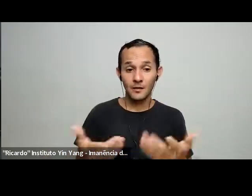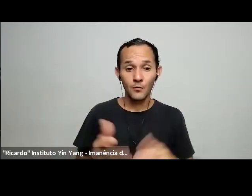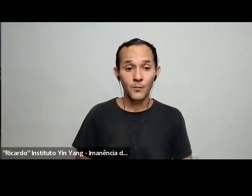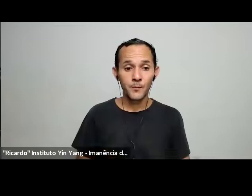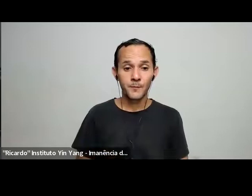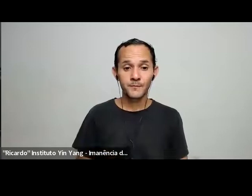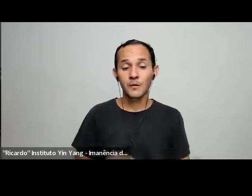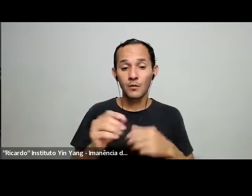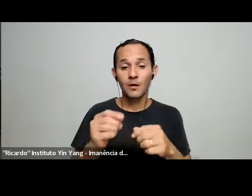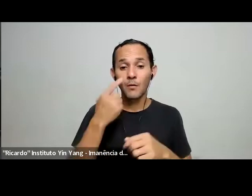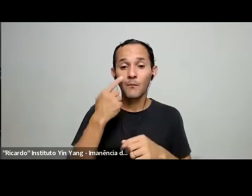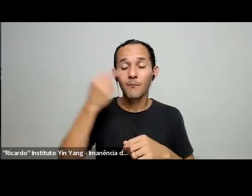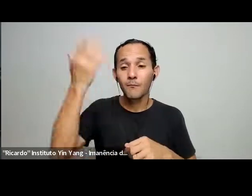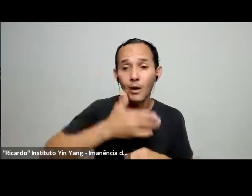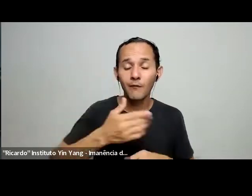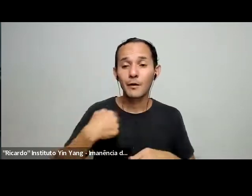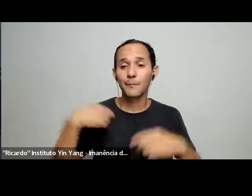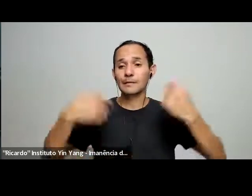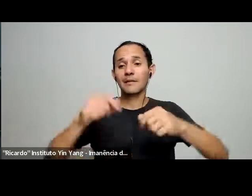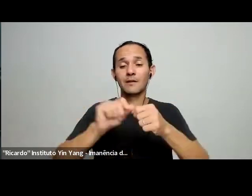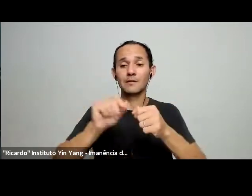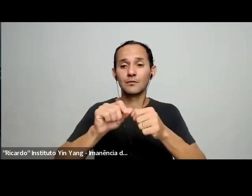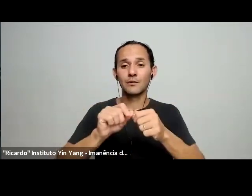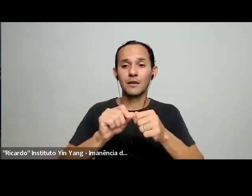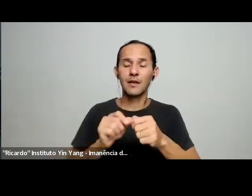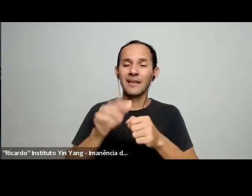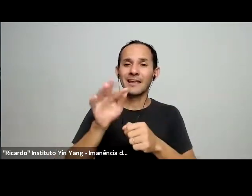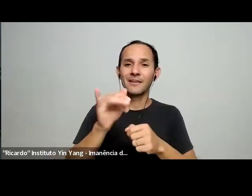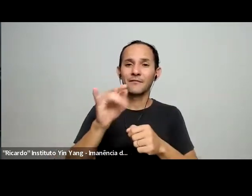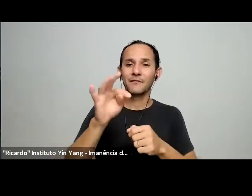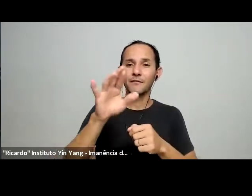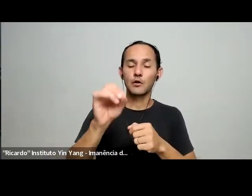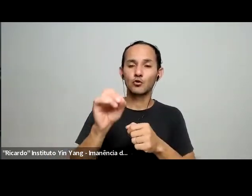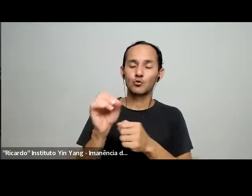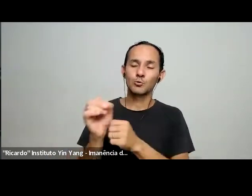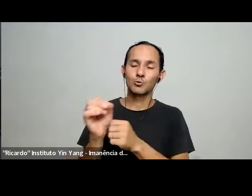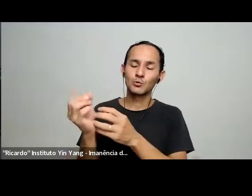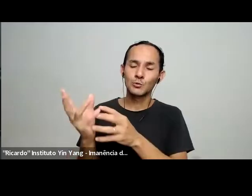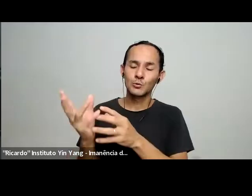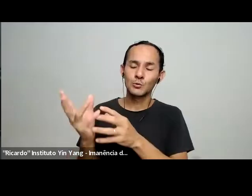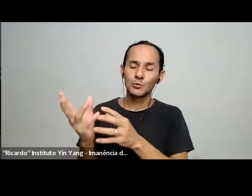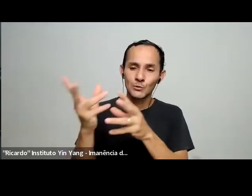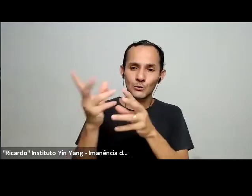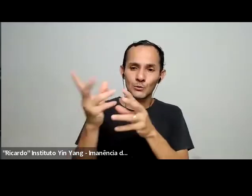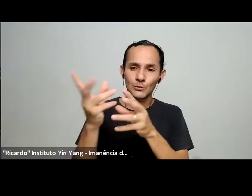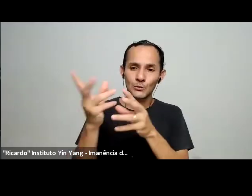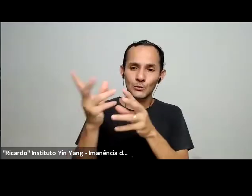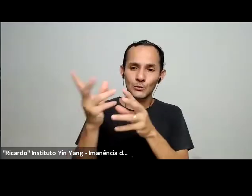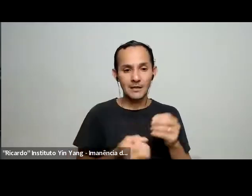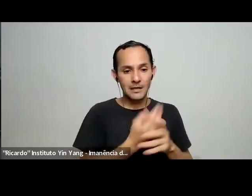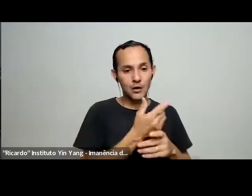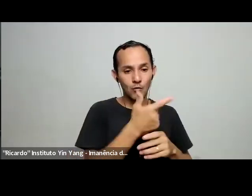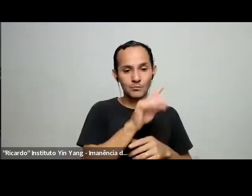para mostrar número, eu precisei fazer um filtro. E eu construí uma segunda tabela de Excel em